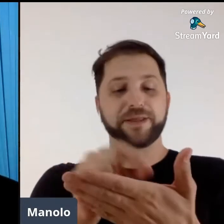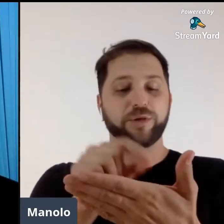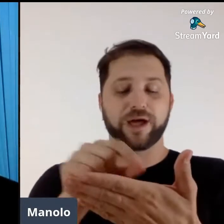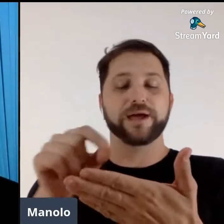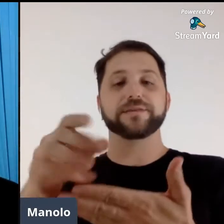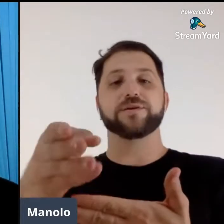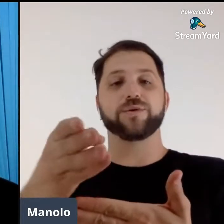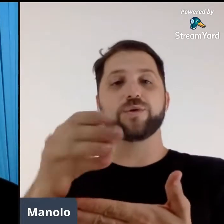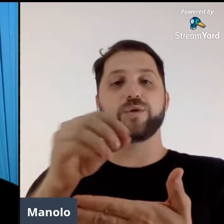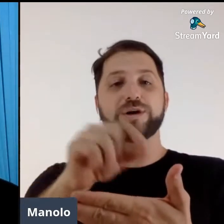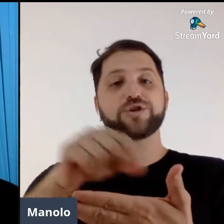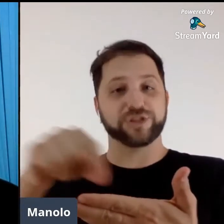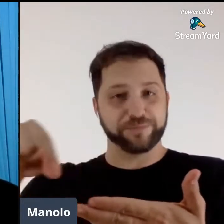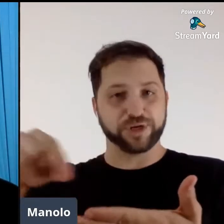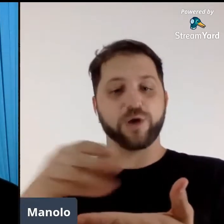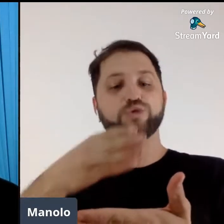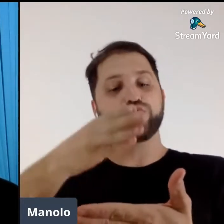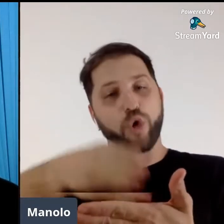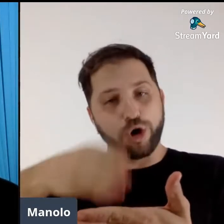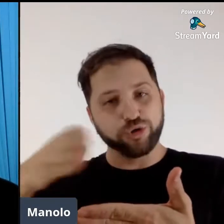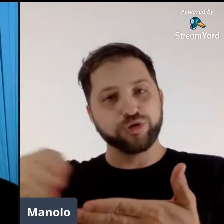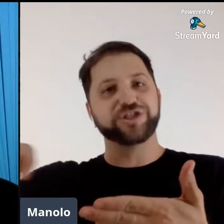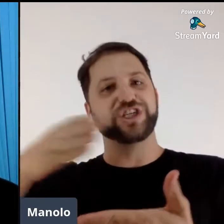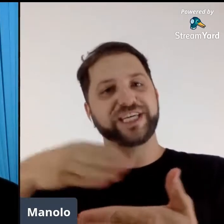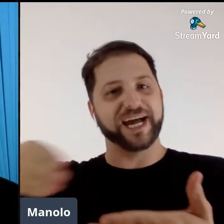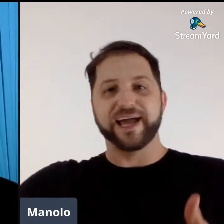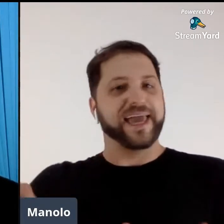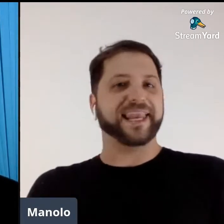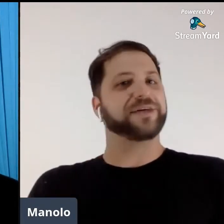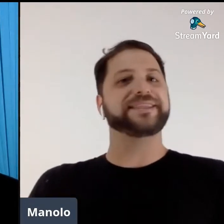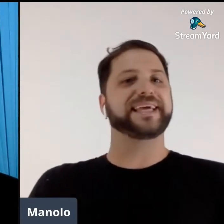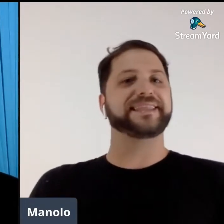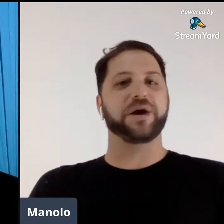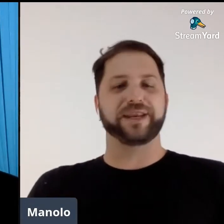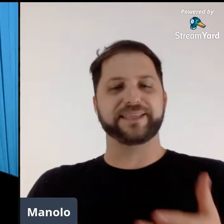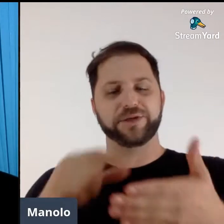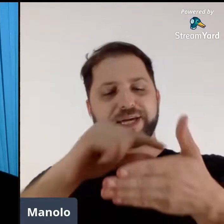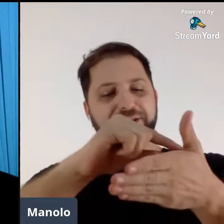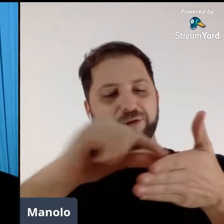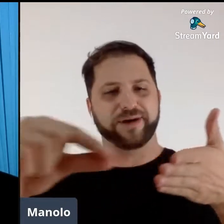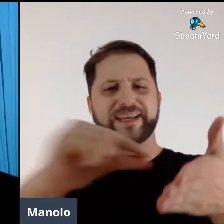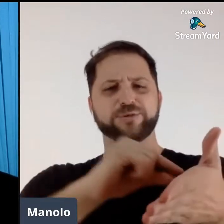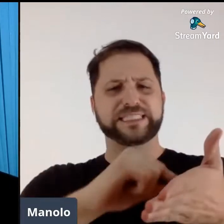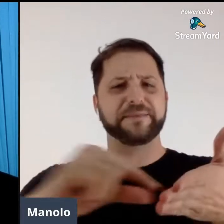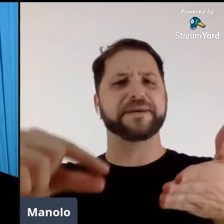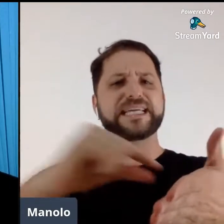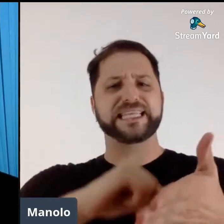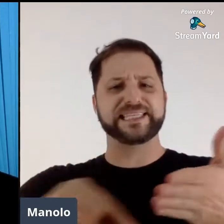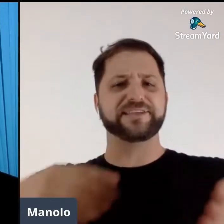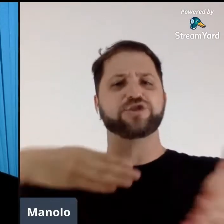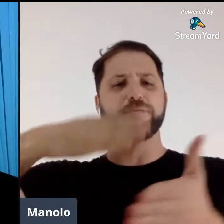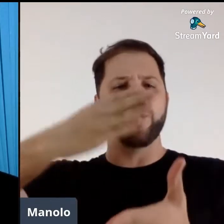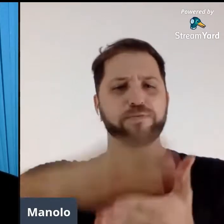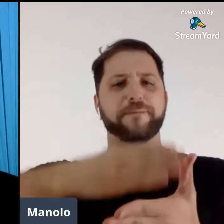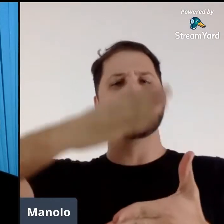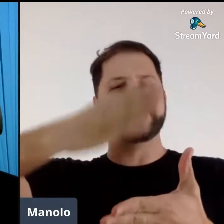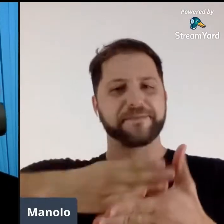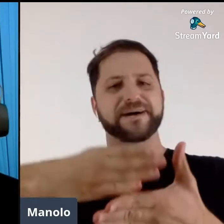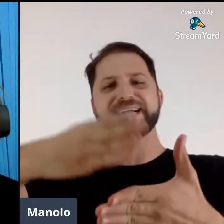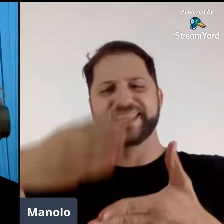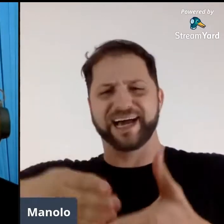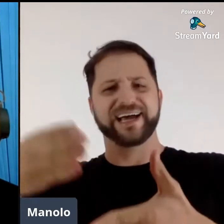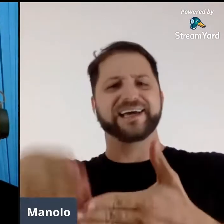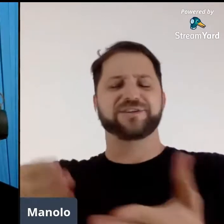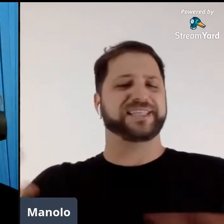tem que tomar a pílula, o anticoncepcional, todo dia. Ela não entendeu, ela entendeu que aquilo eram semanas, ela tinha que tomar uma